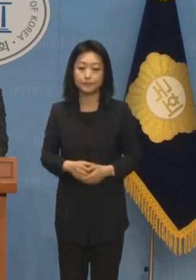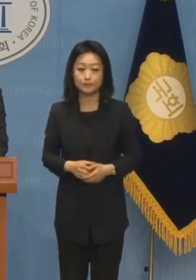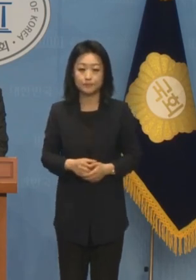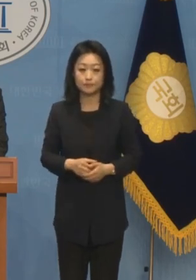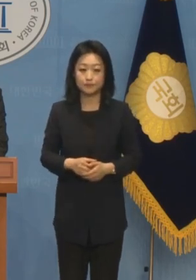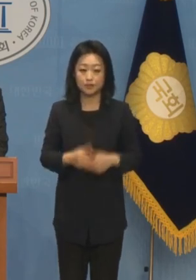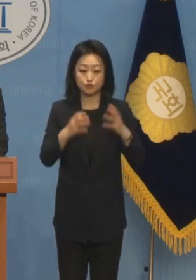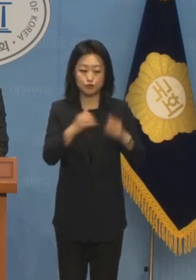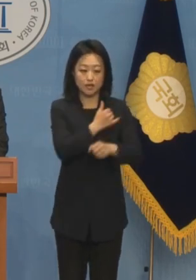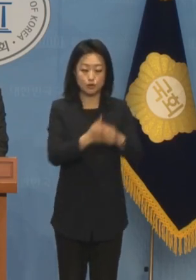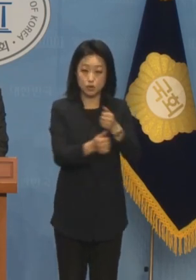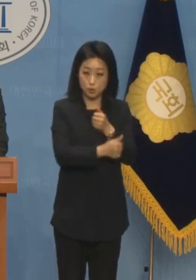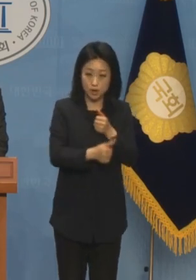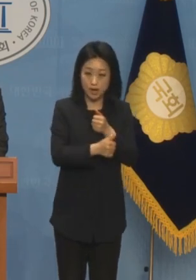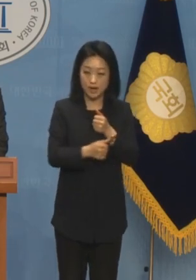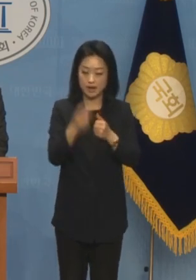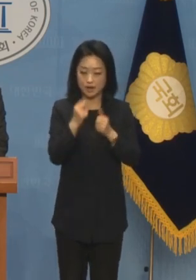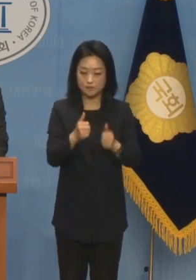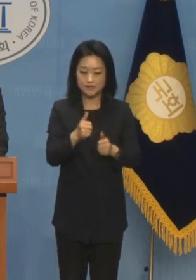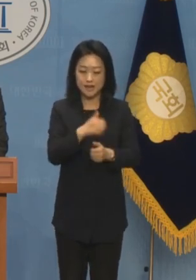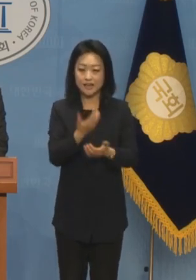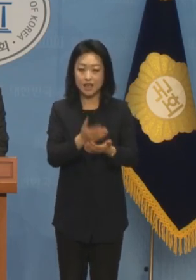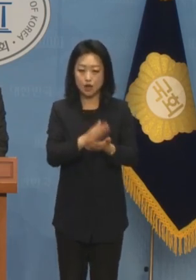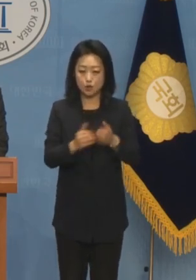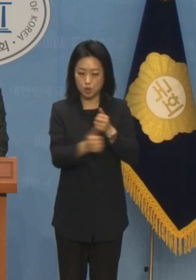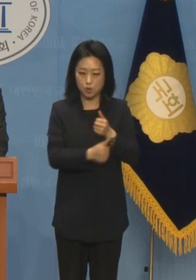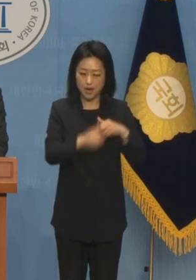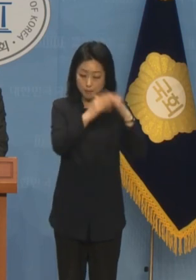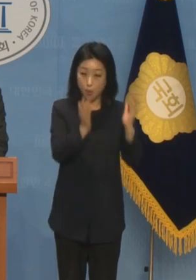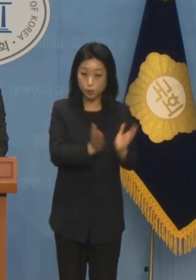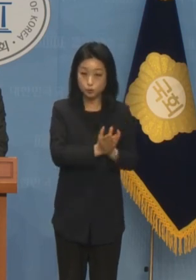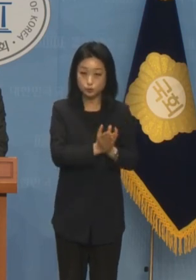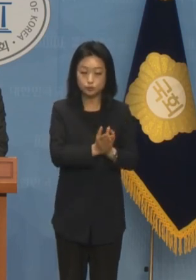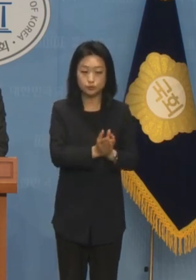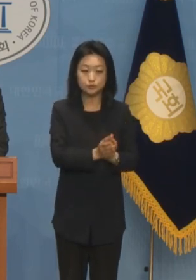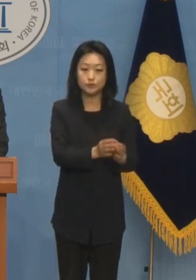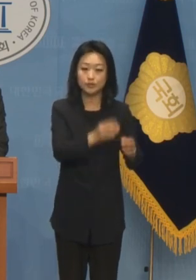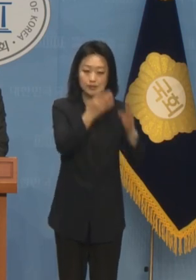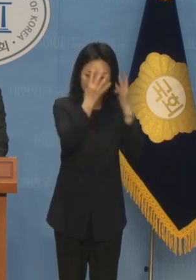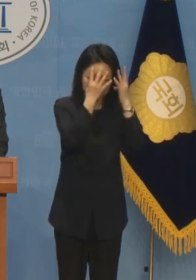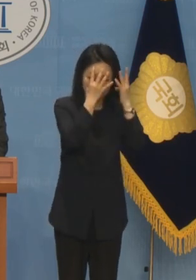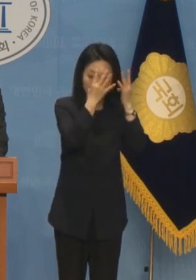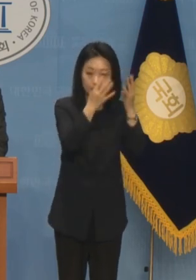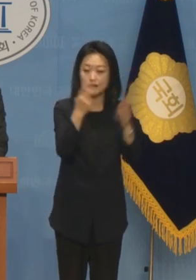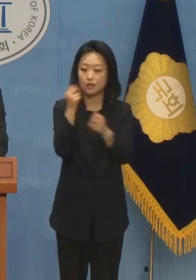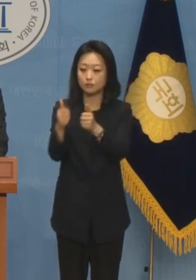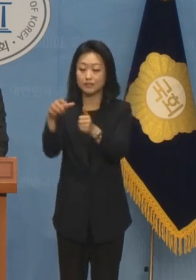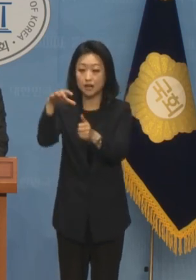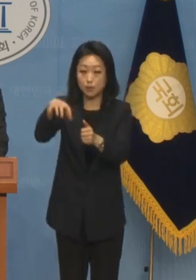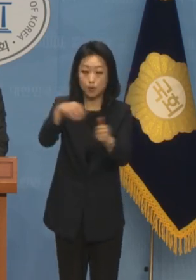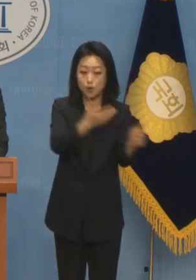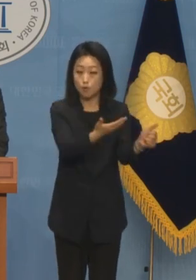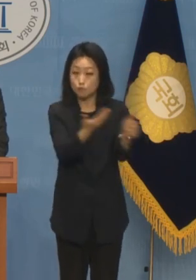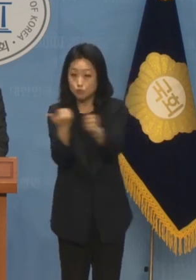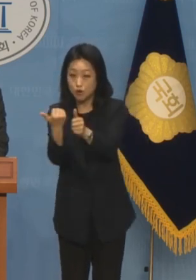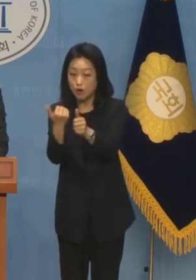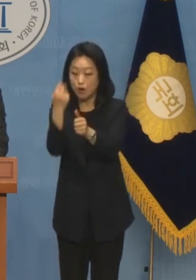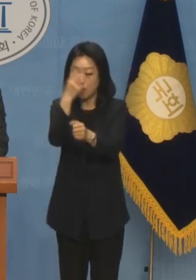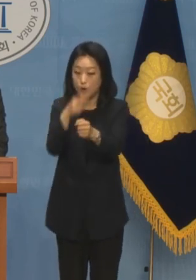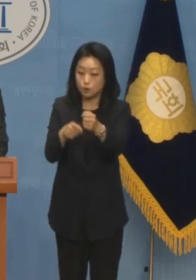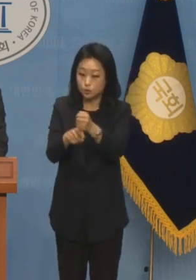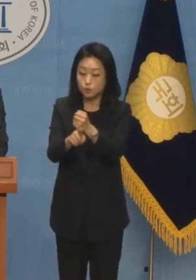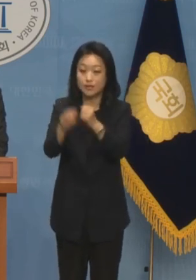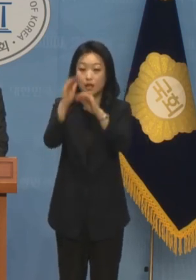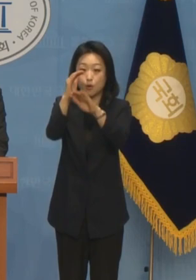법무검찰개혁위원회와 국가인권위원회 모두 수용자를 검찰청에 출석하도록 하고 조사가 이루어지는 전